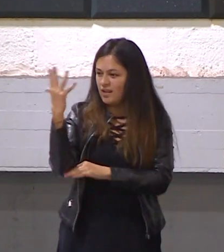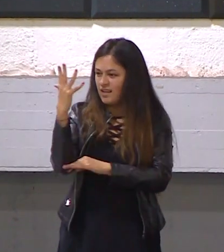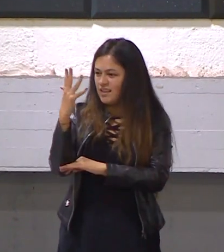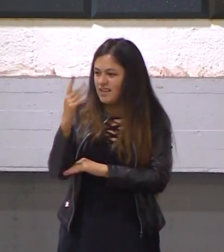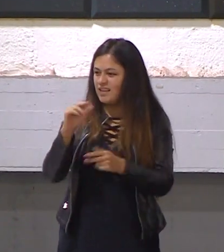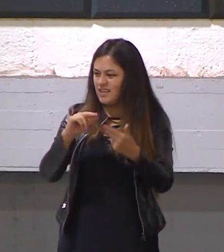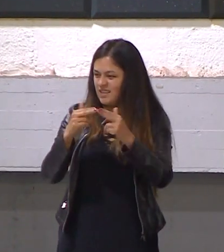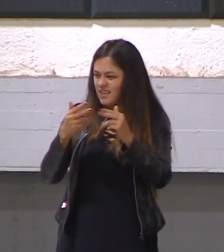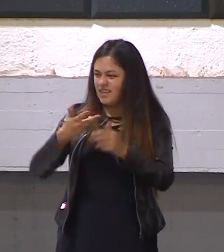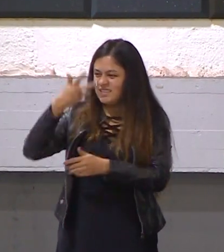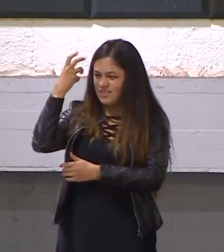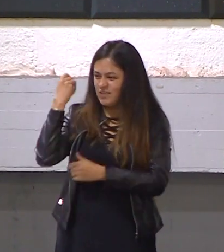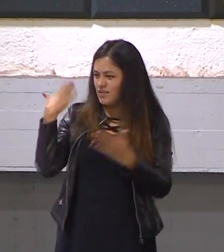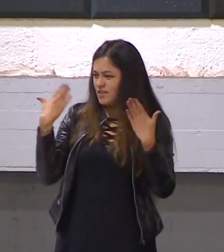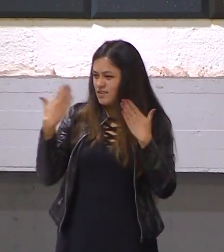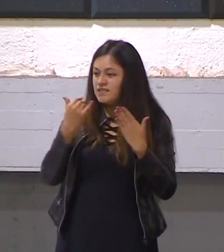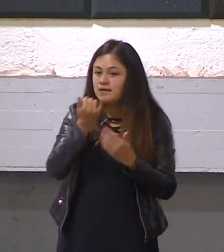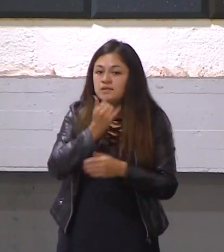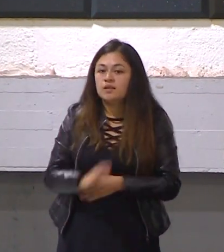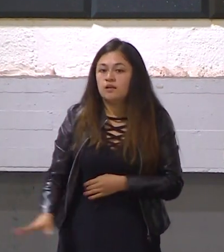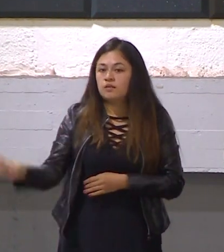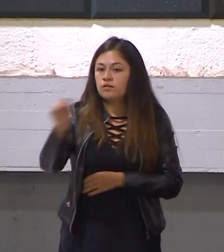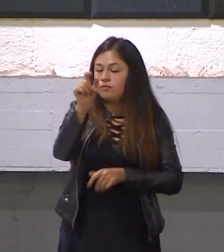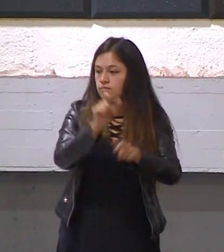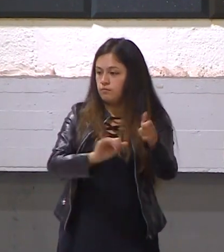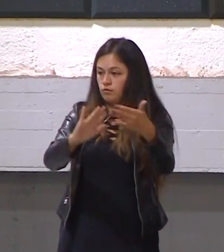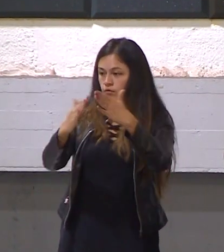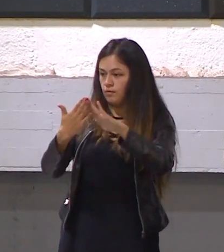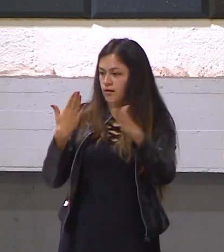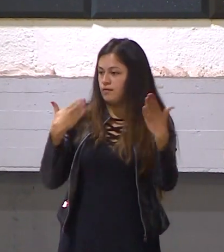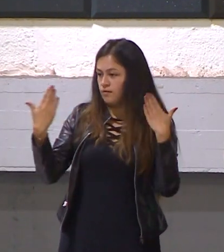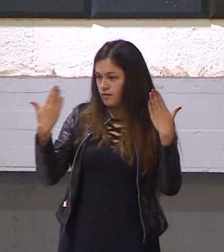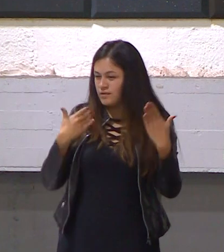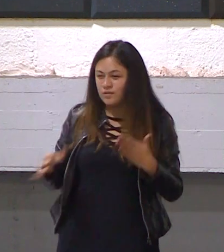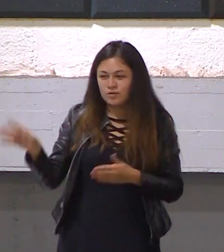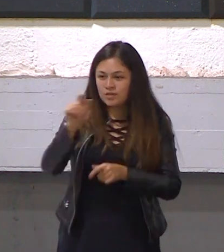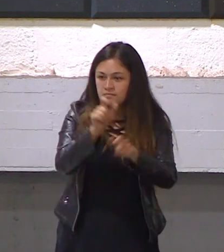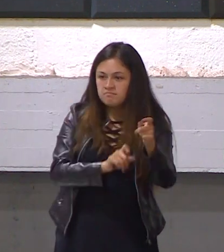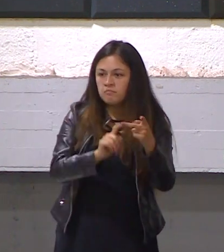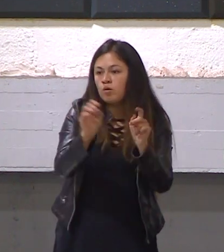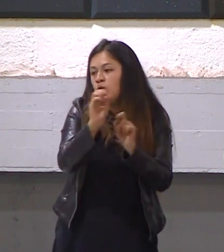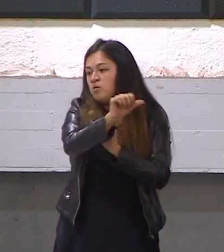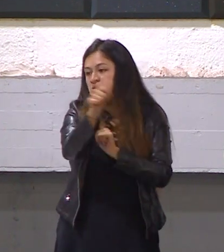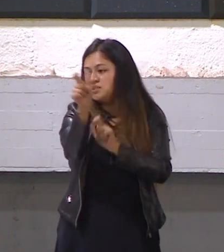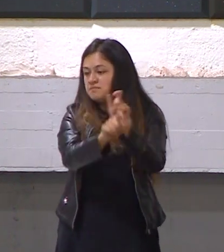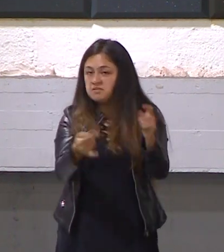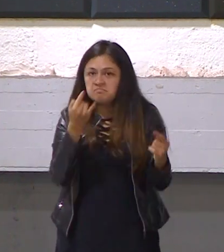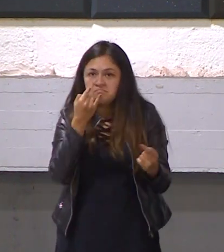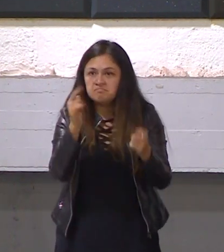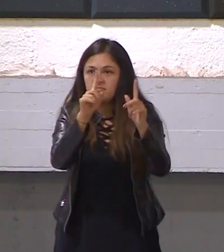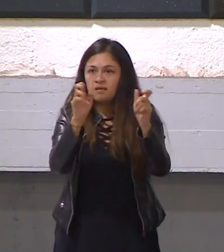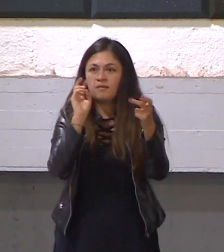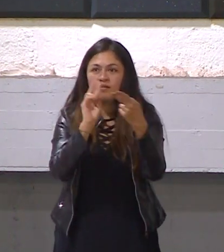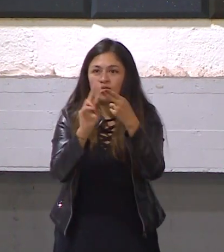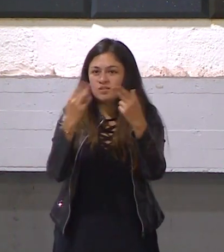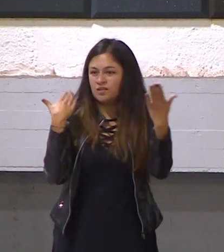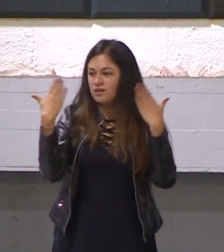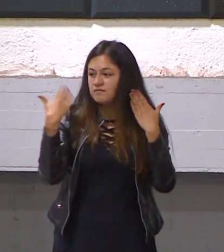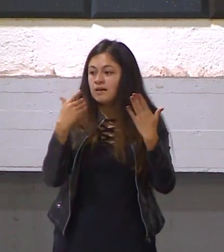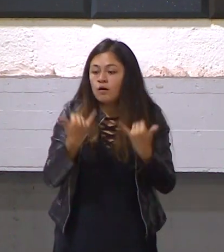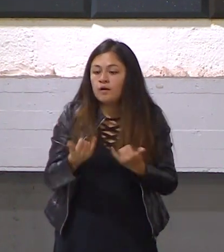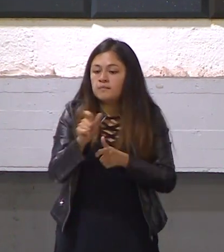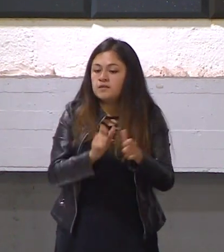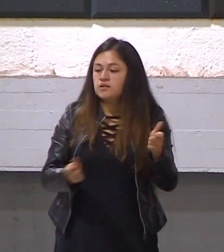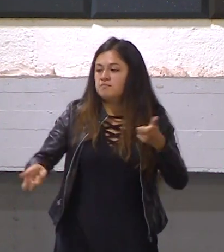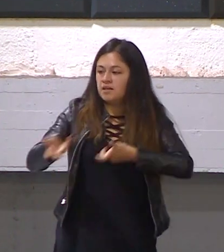toda la comunidad de la facultad de educación física e interesados en general intercambiarán saberes